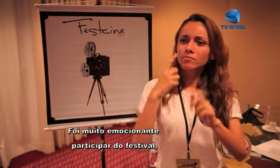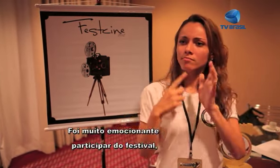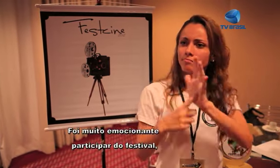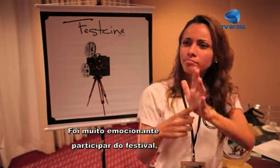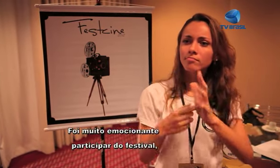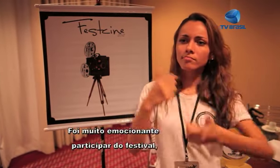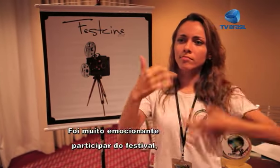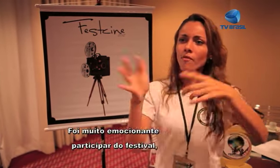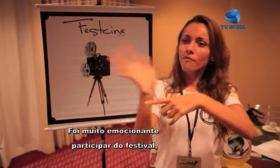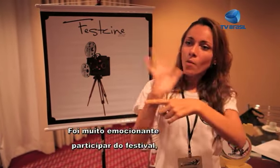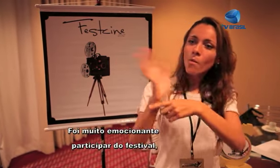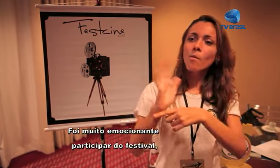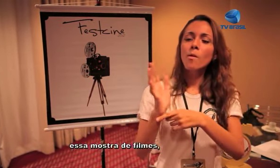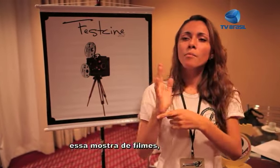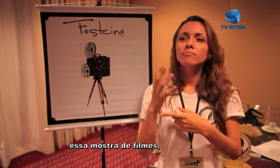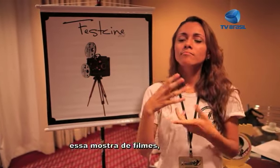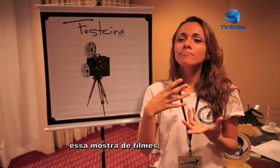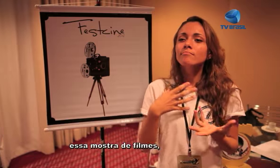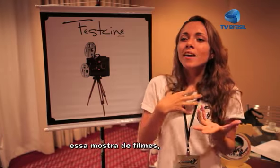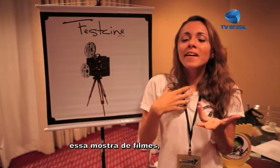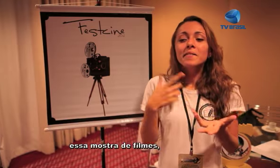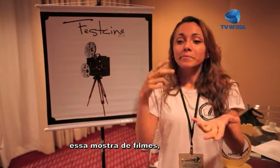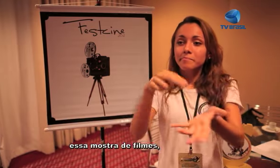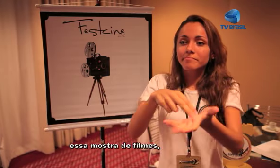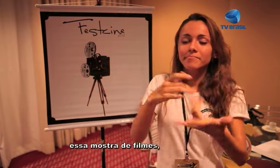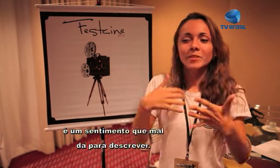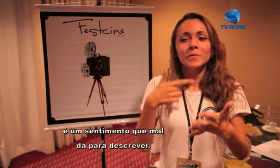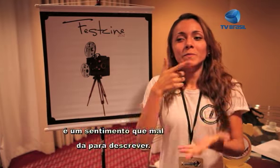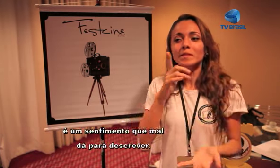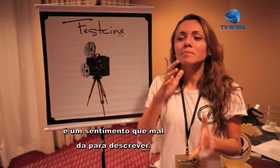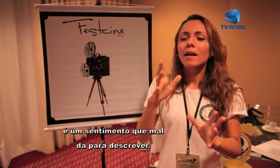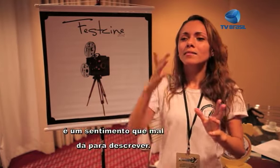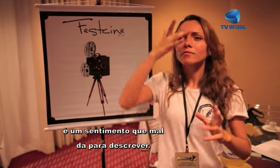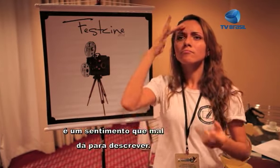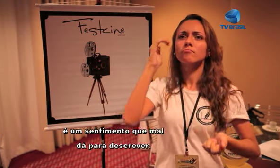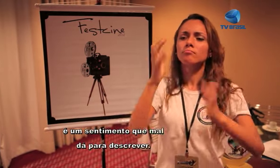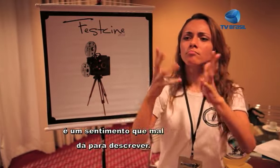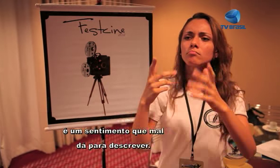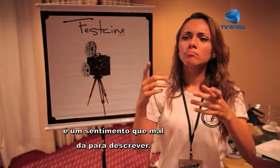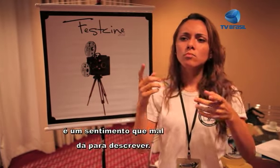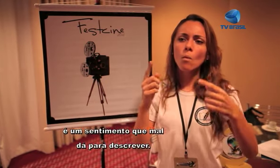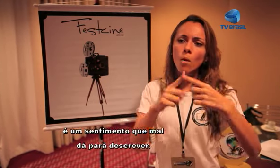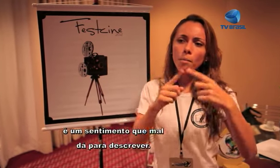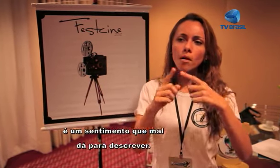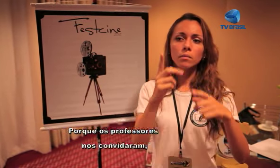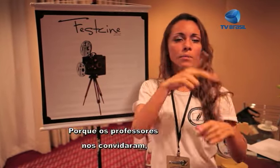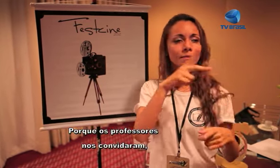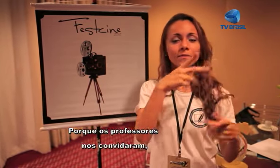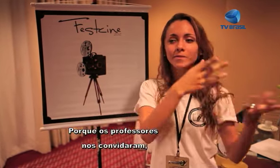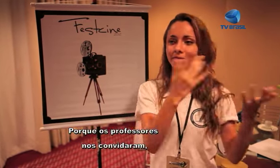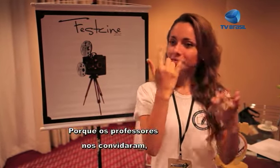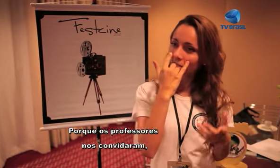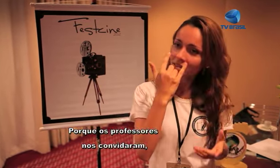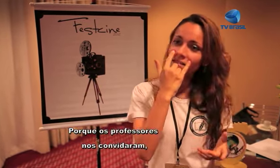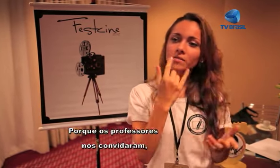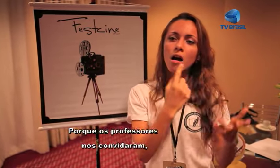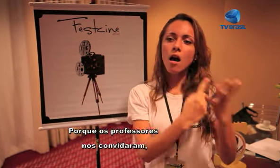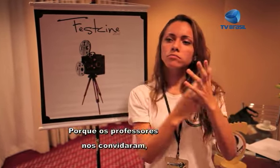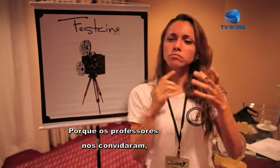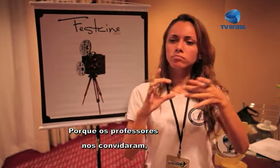emocionante participar do festival, essa mostra de filmes. É um sentimento que mal dá para descrever, porque os professores nos